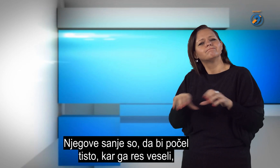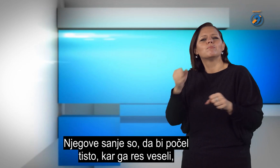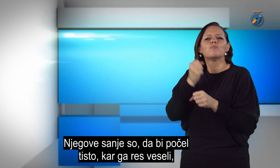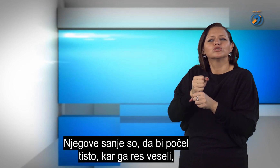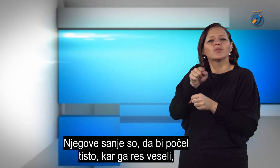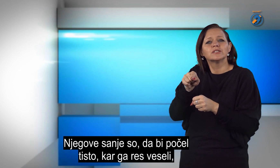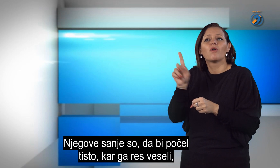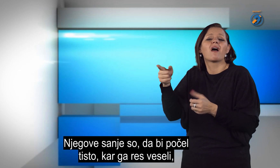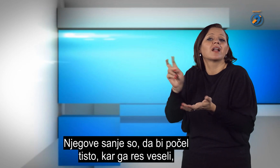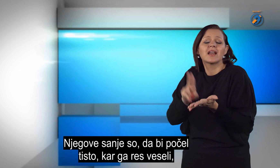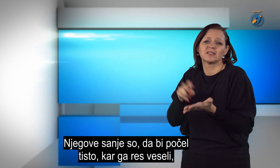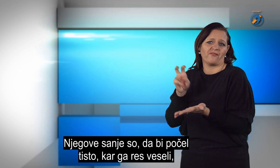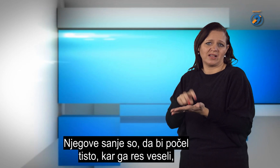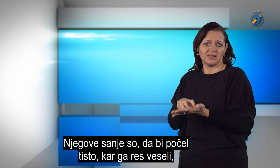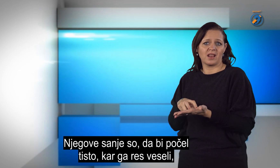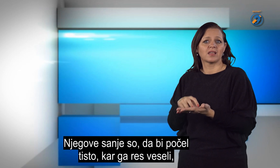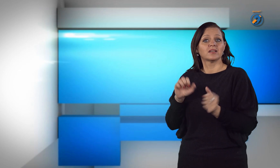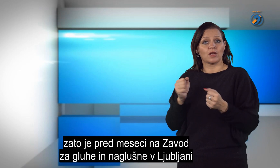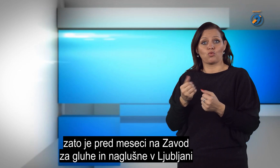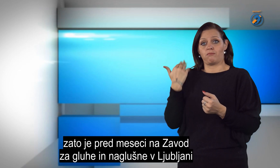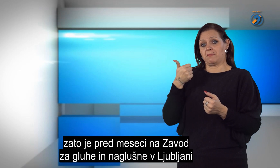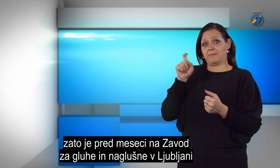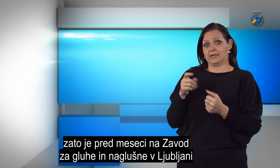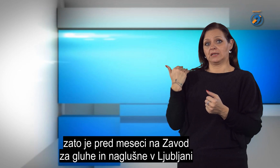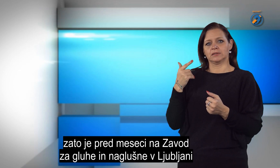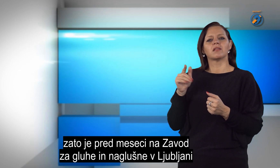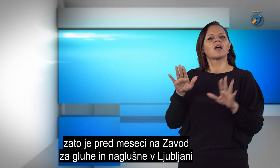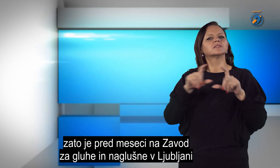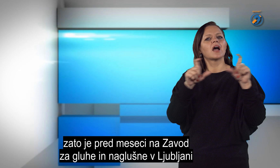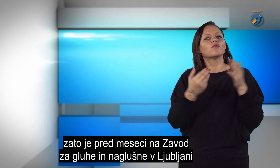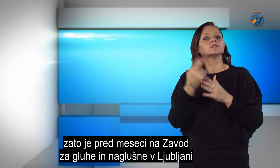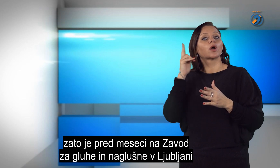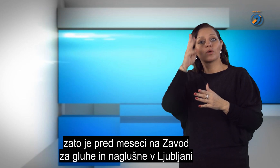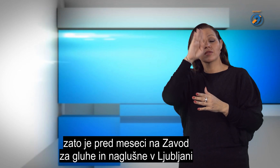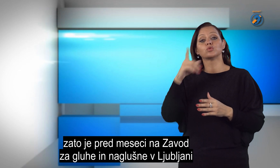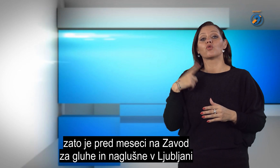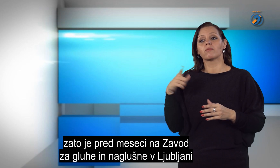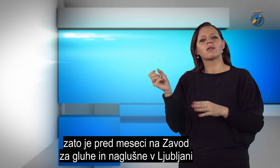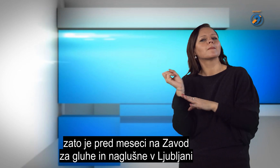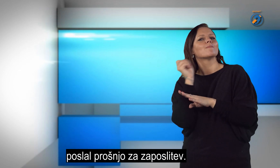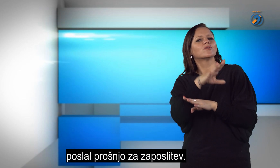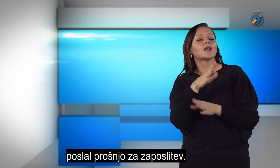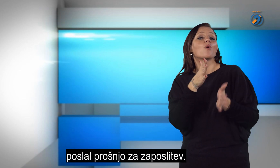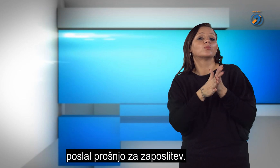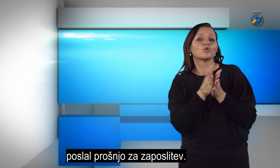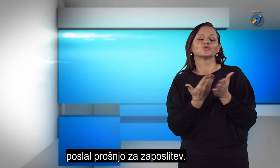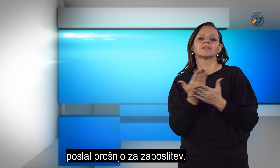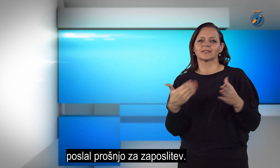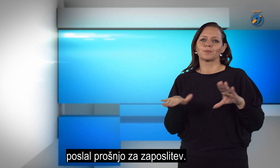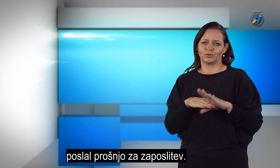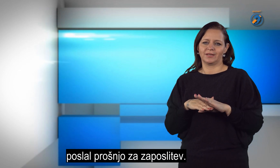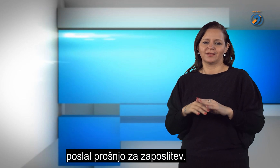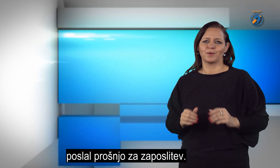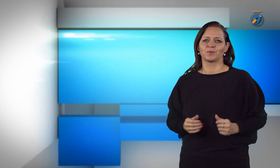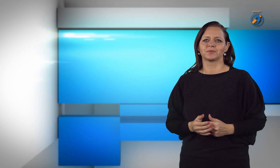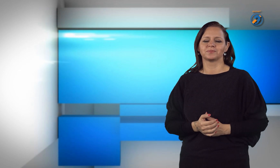počel tisto, kar ga veseli. Zato je pred meseci na Zavod za gluhe in naglušne v Ljubljani poslal prošnjo